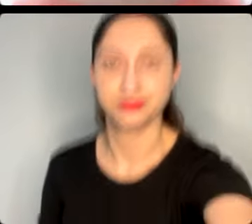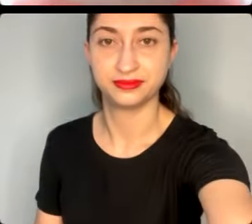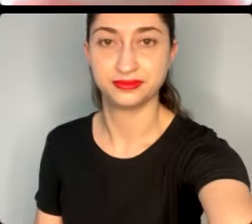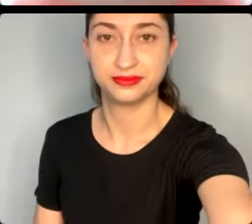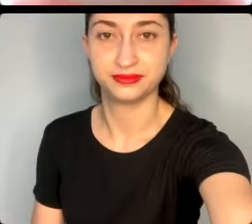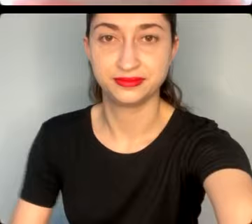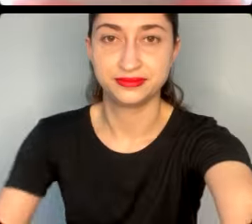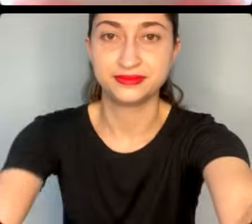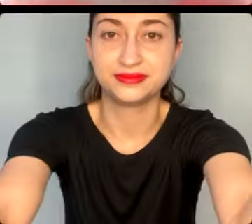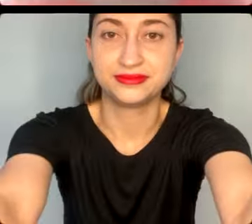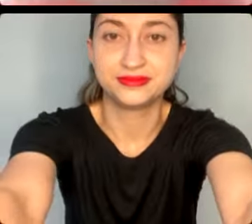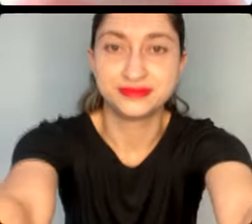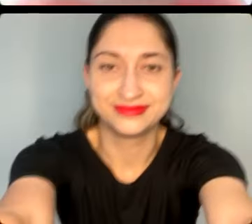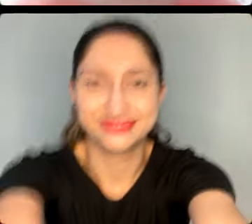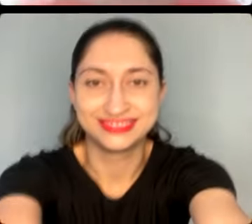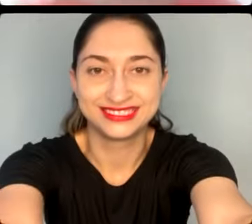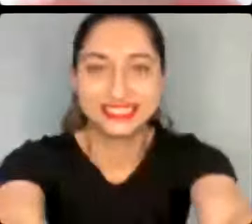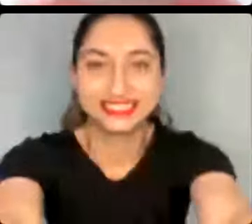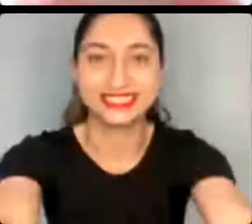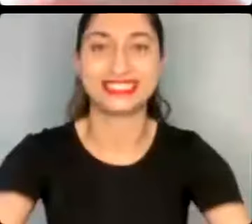Olá, bem-vinda, Dinalva.